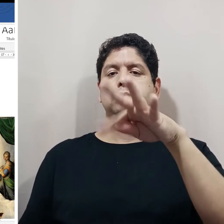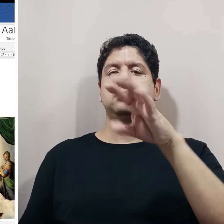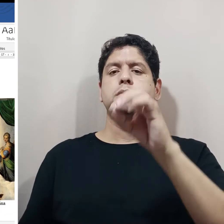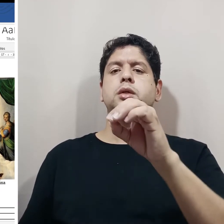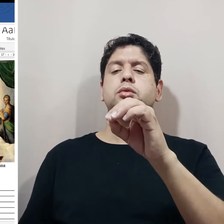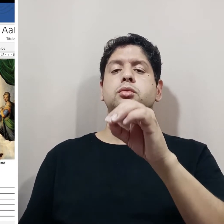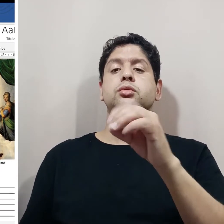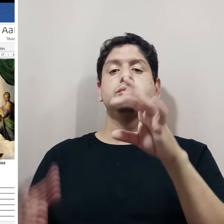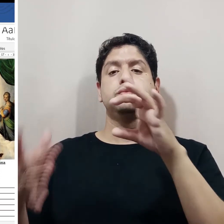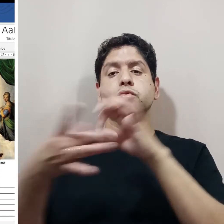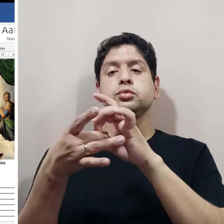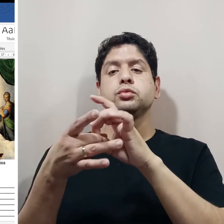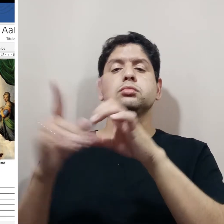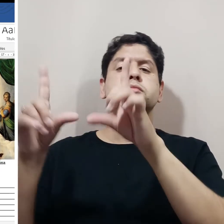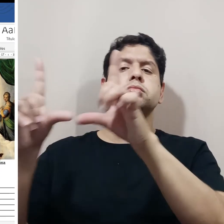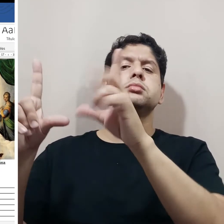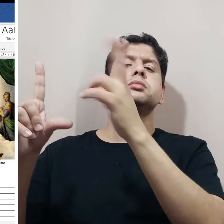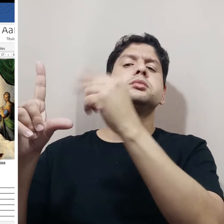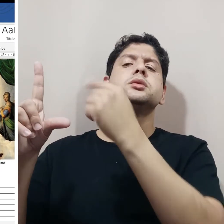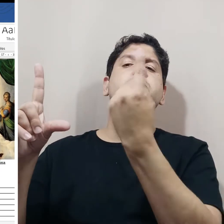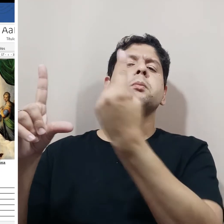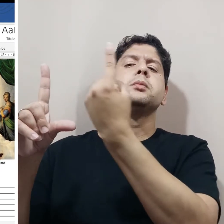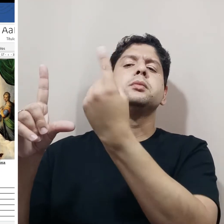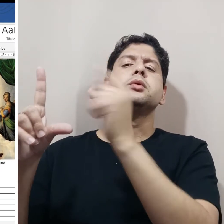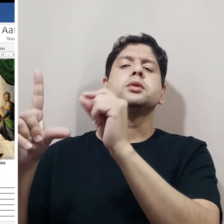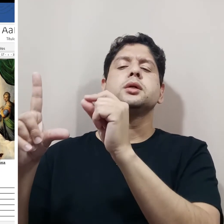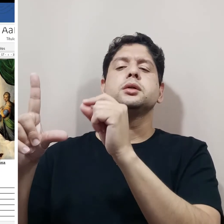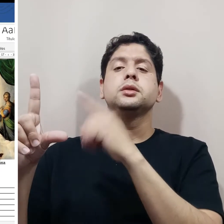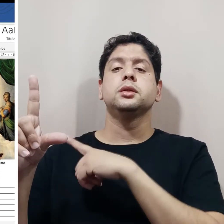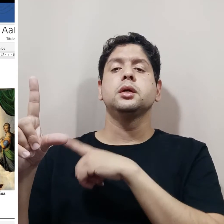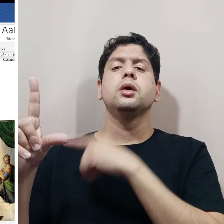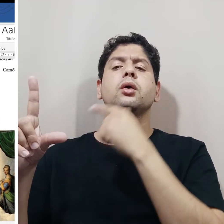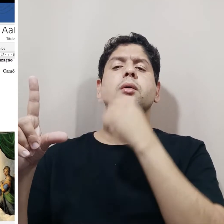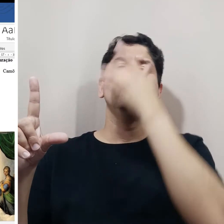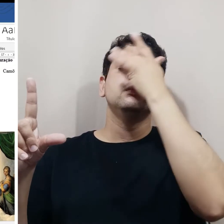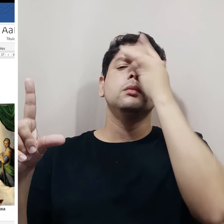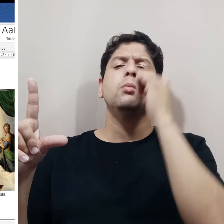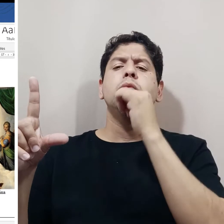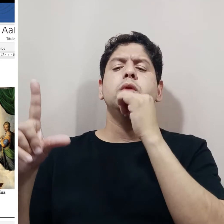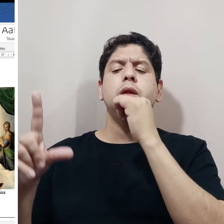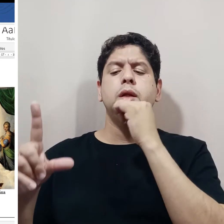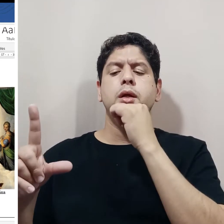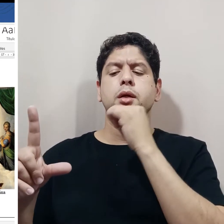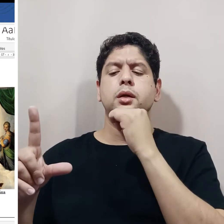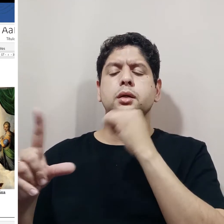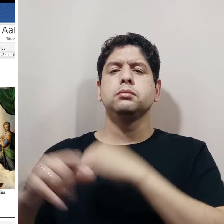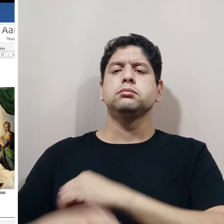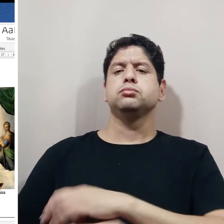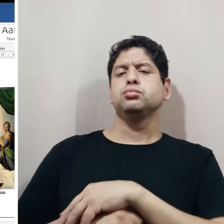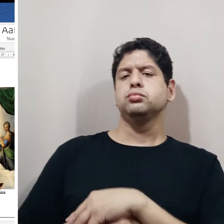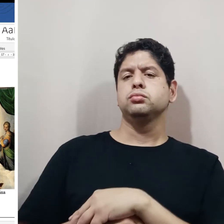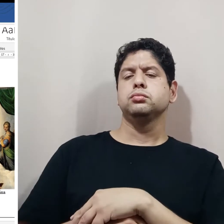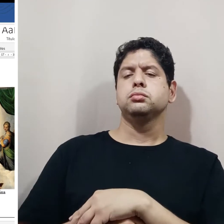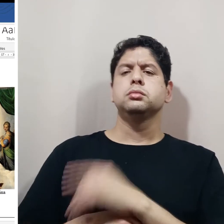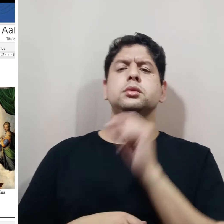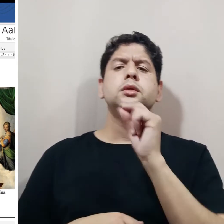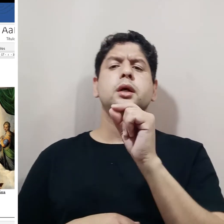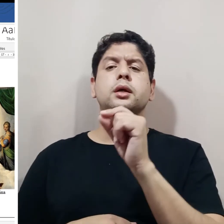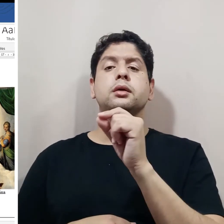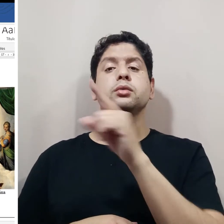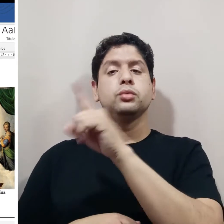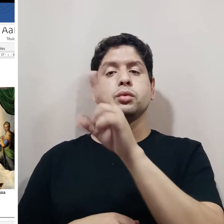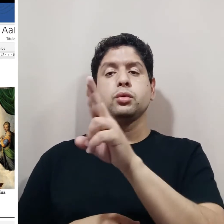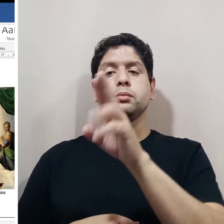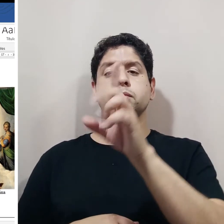alguns dos artistas do Renascimento com, né, as suas obras de arte. Mona